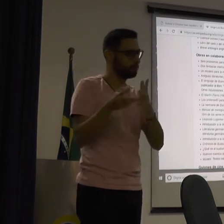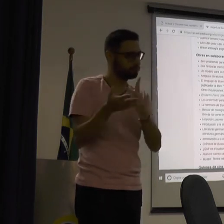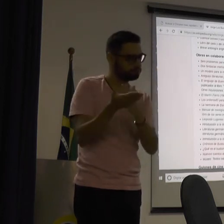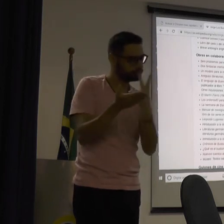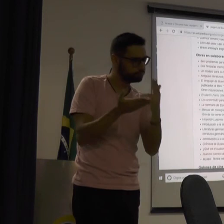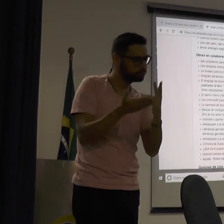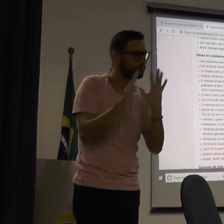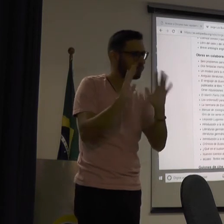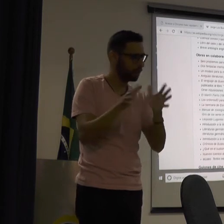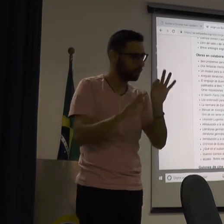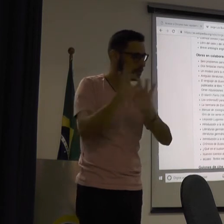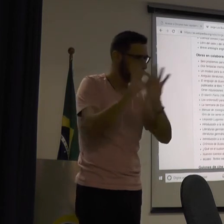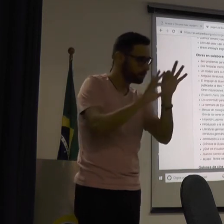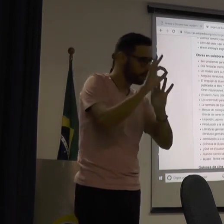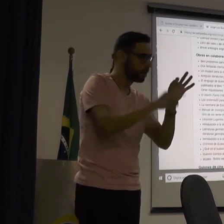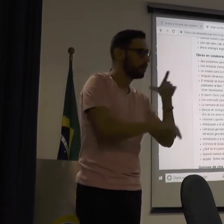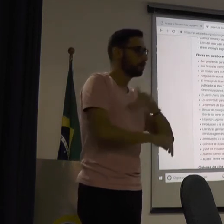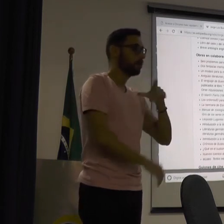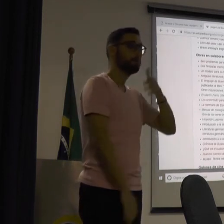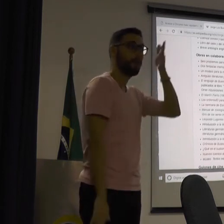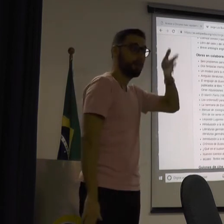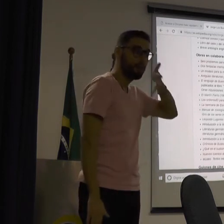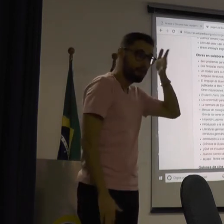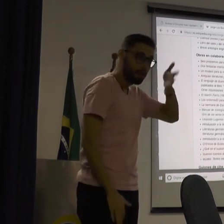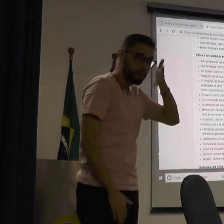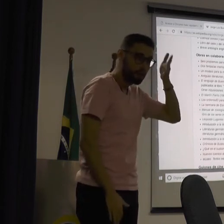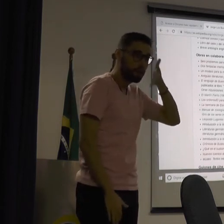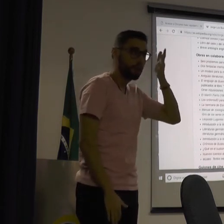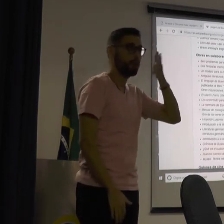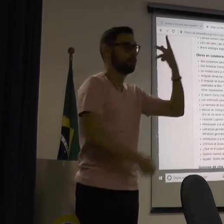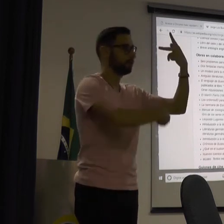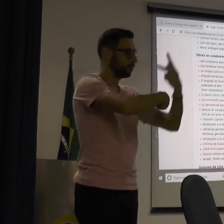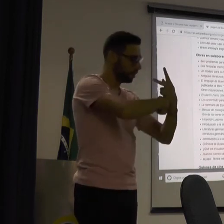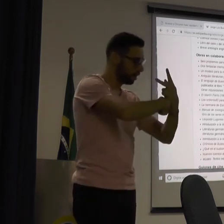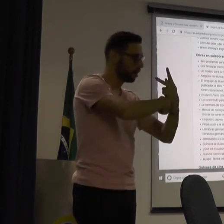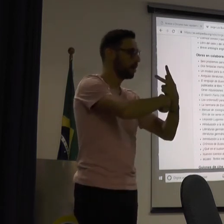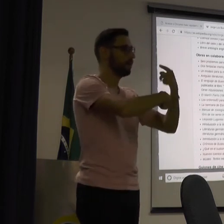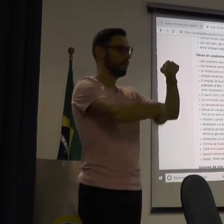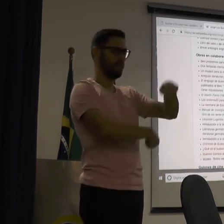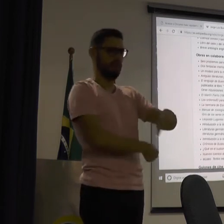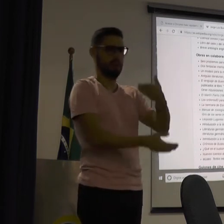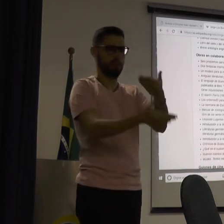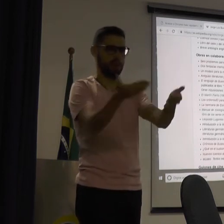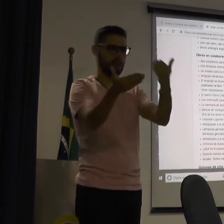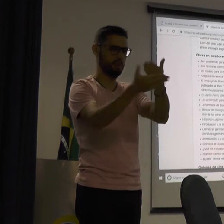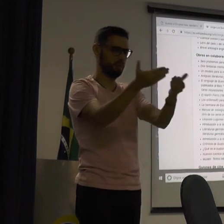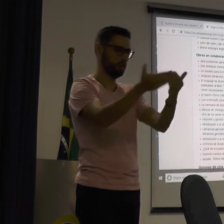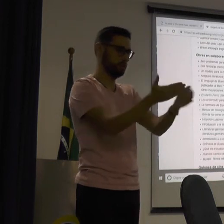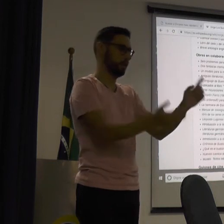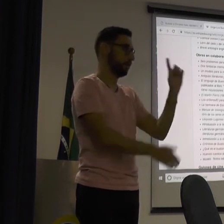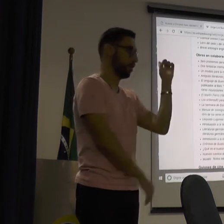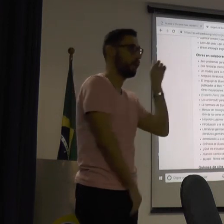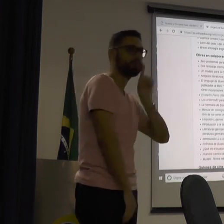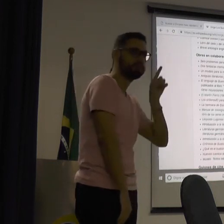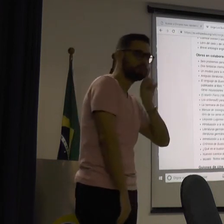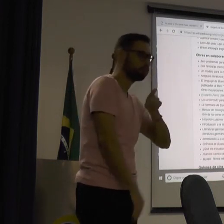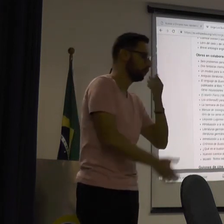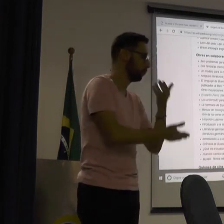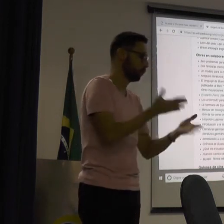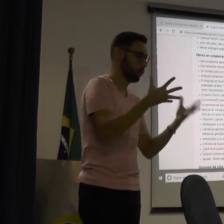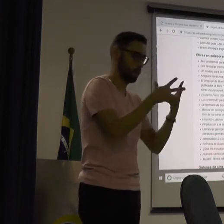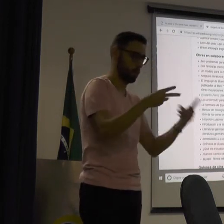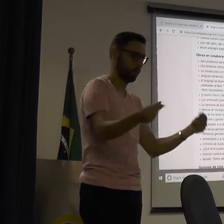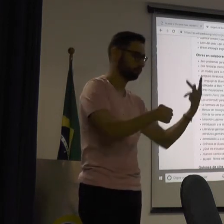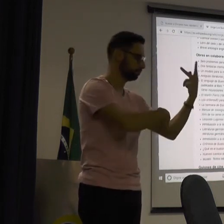aquelas conferências, que aqui a gente não consegue gravar, grava, perde. Os americanos não perdem.